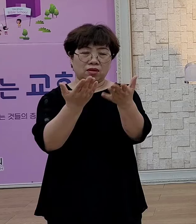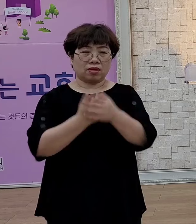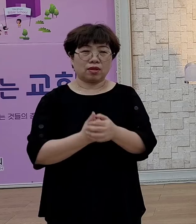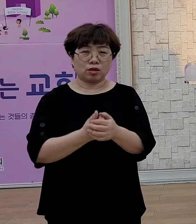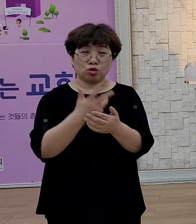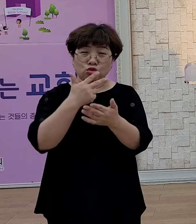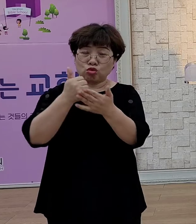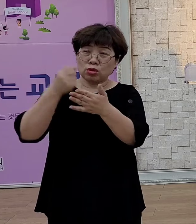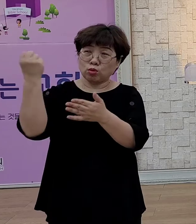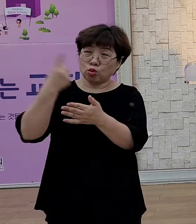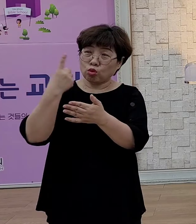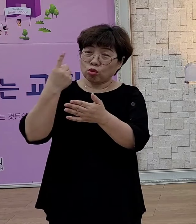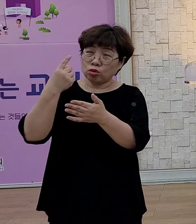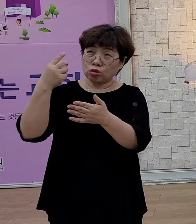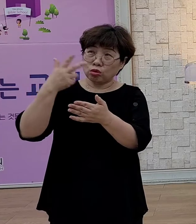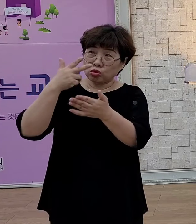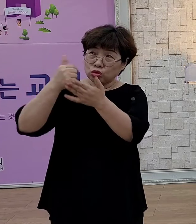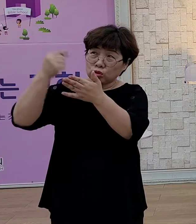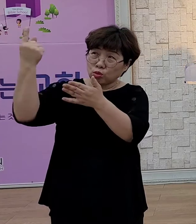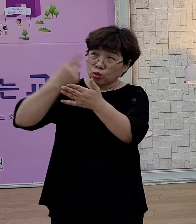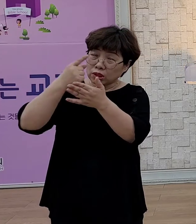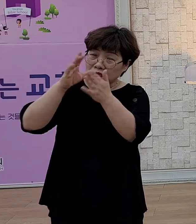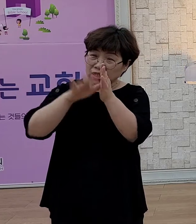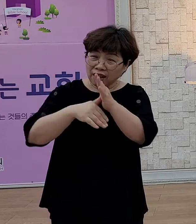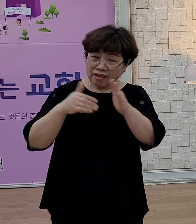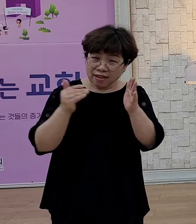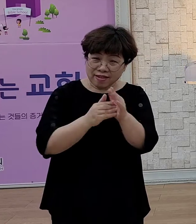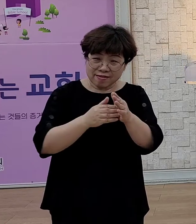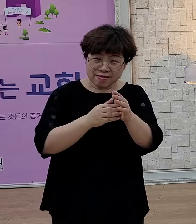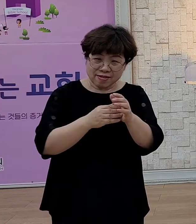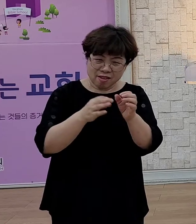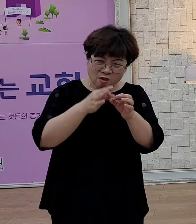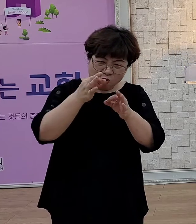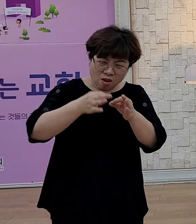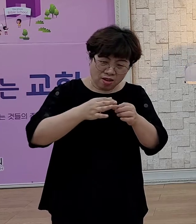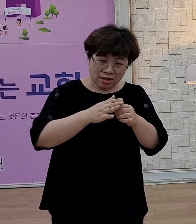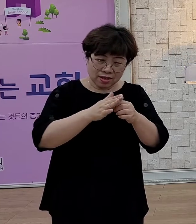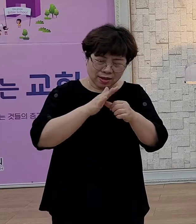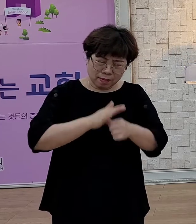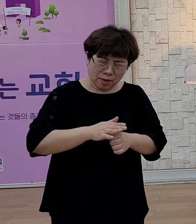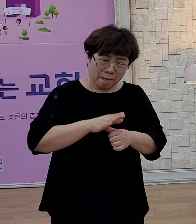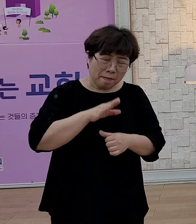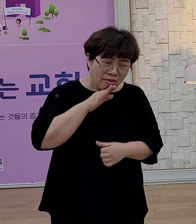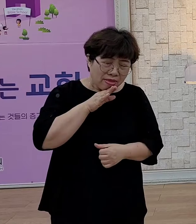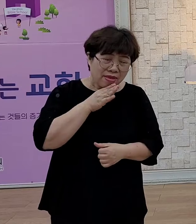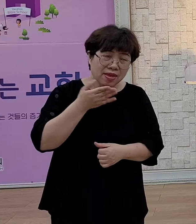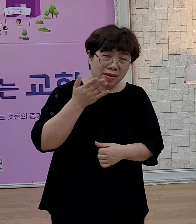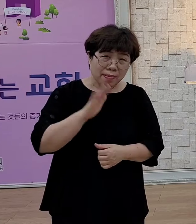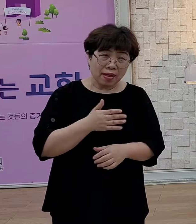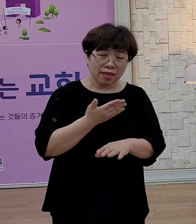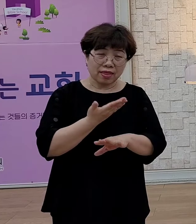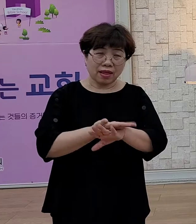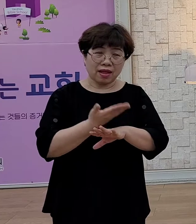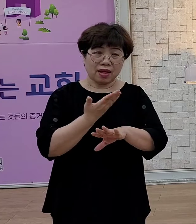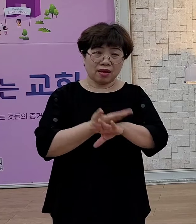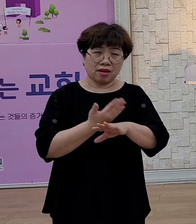오실 때까지 길이 참으라는 말도 맞아요. 근데 그게 틀렸다는 말이 아니라 그렇게 해석하지 아니하고 다르게